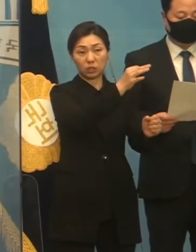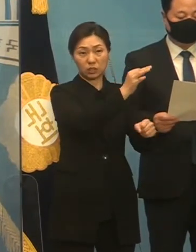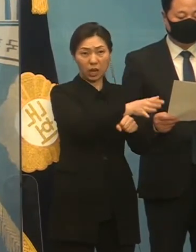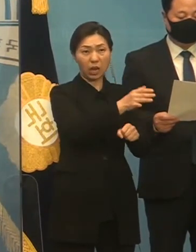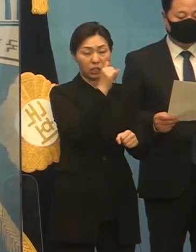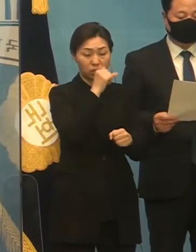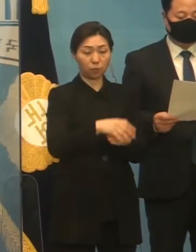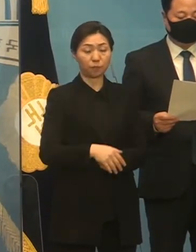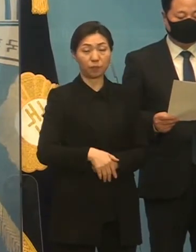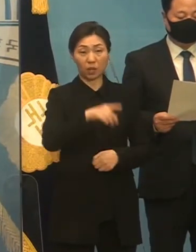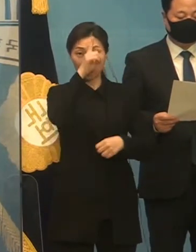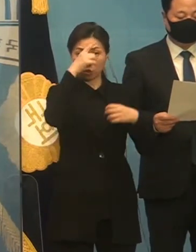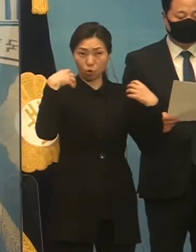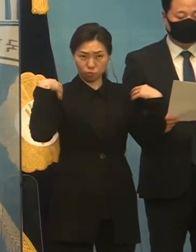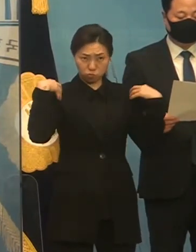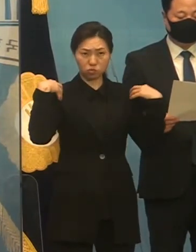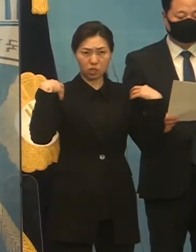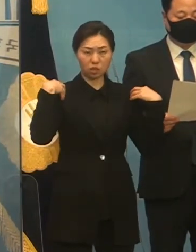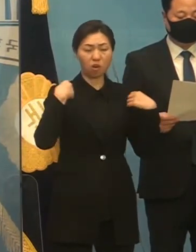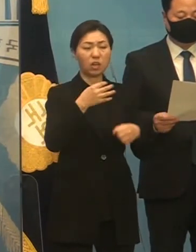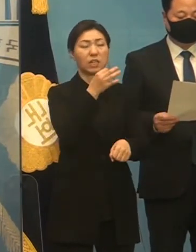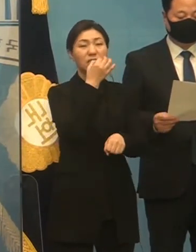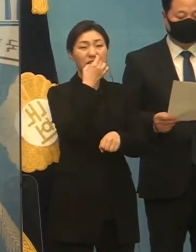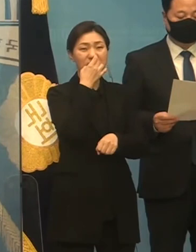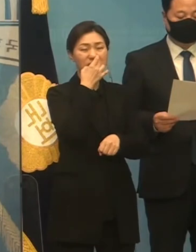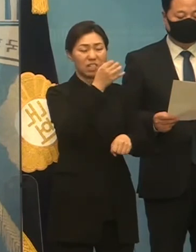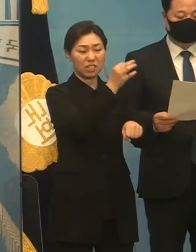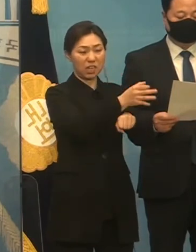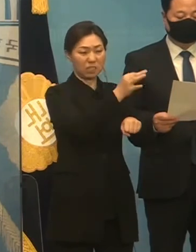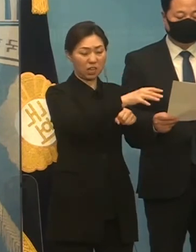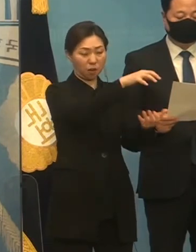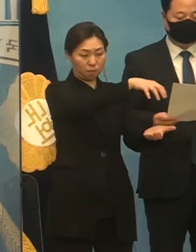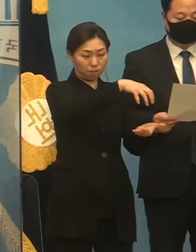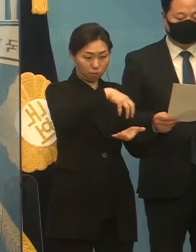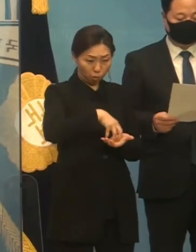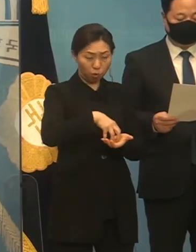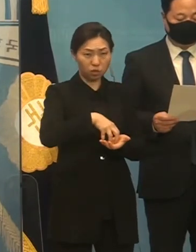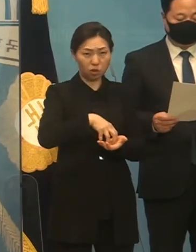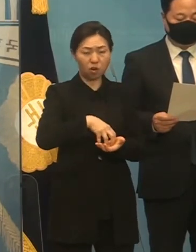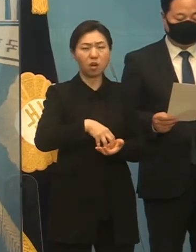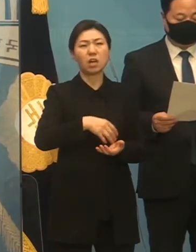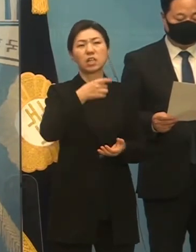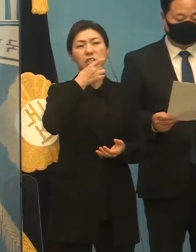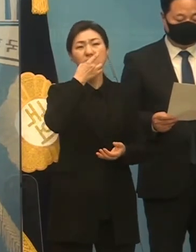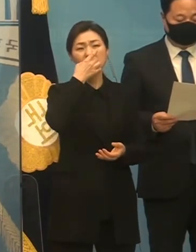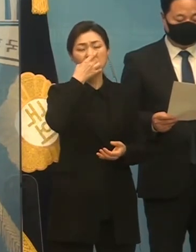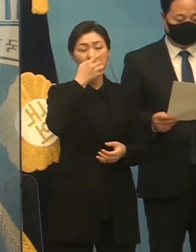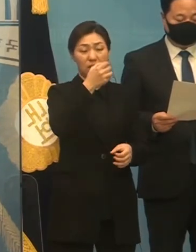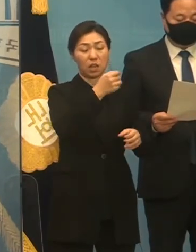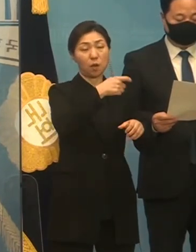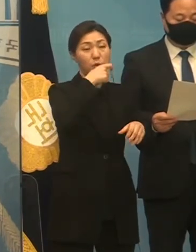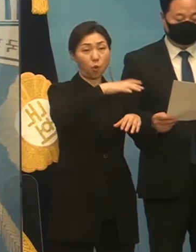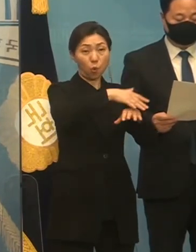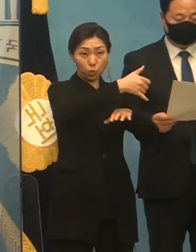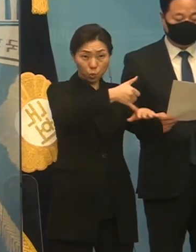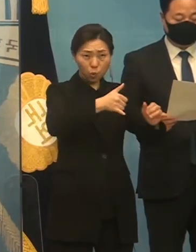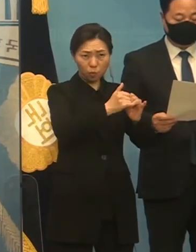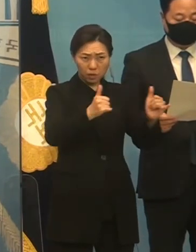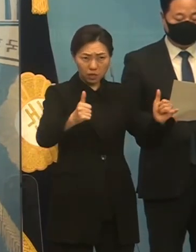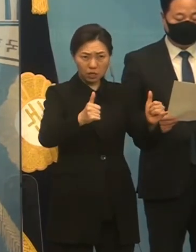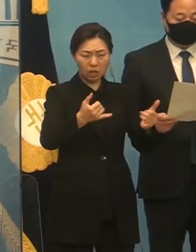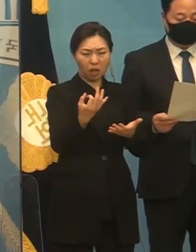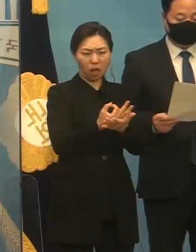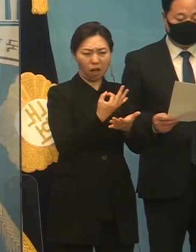통해 쌀값 폭락으로부터 쌀 생산 농가를 보호하기 위한 것입니다. 법의 취지가 이와